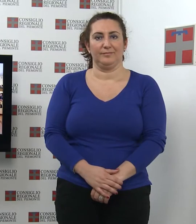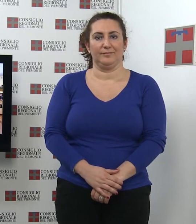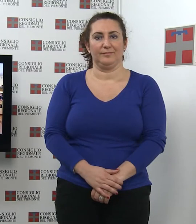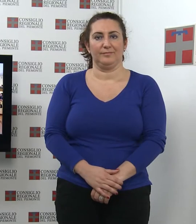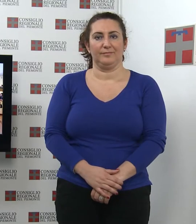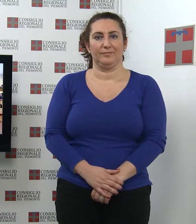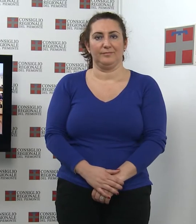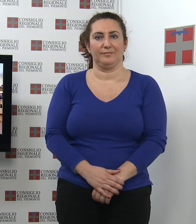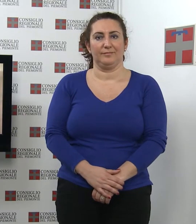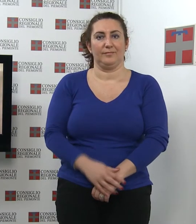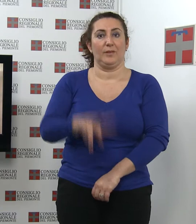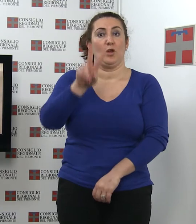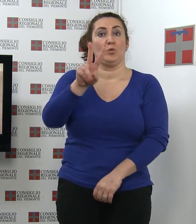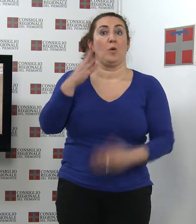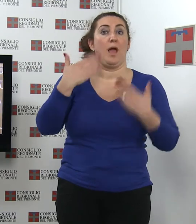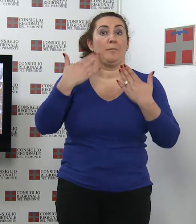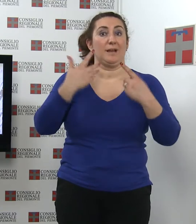La seduta del 2 aprile.